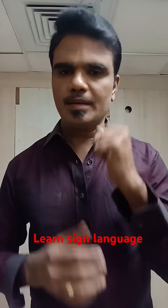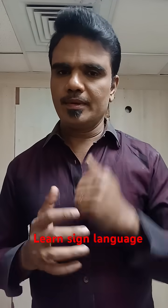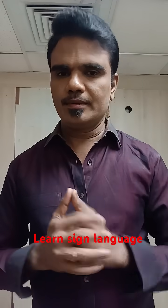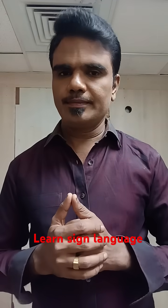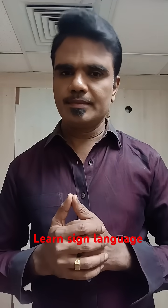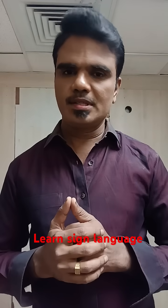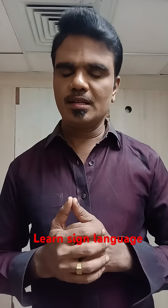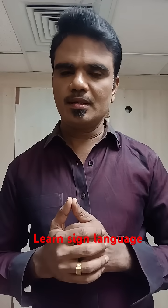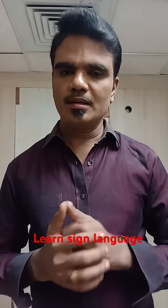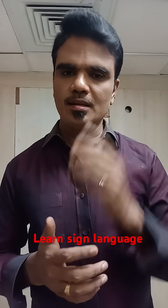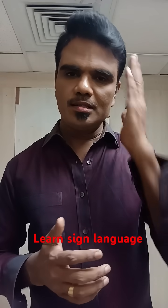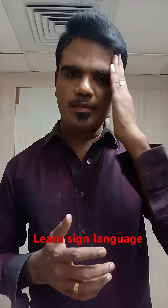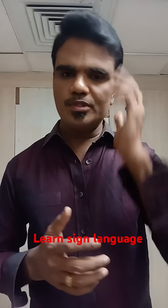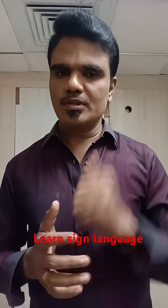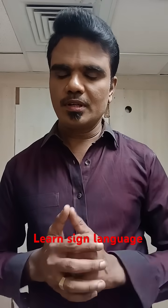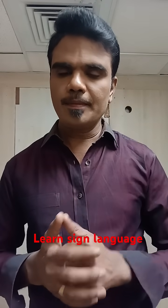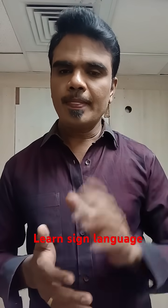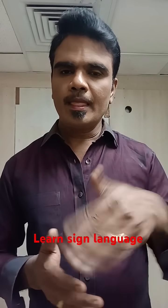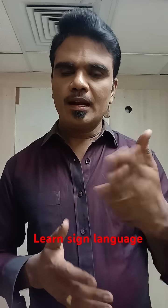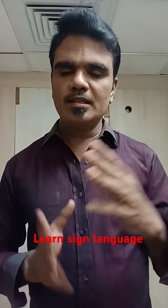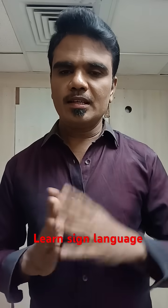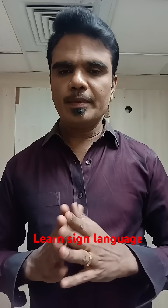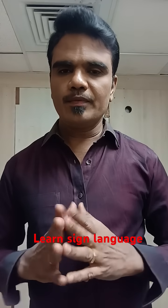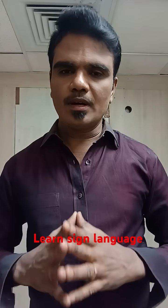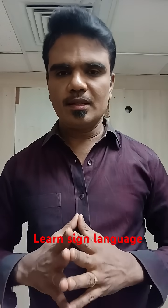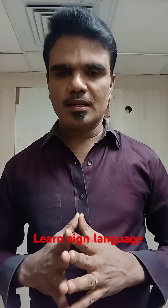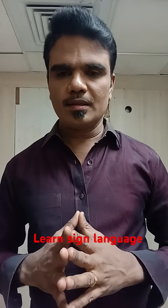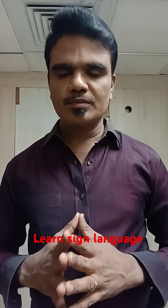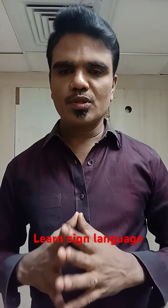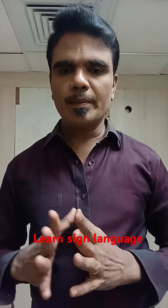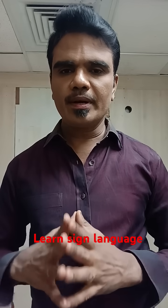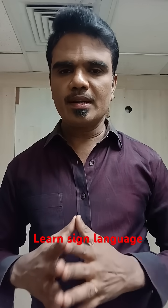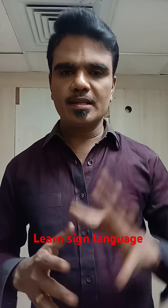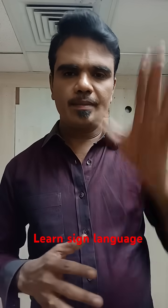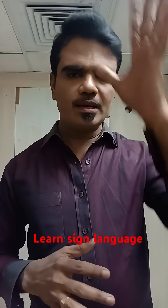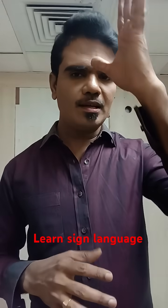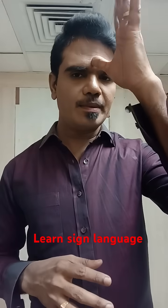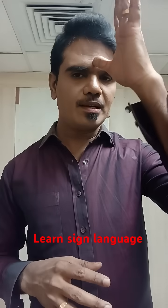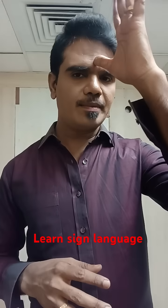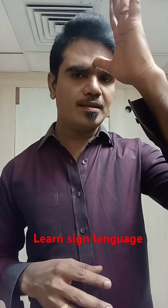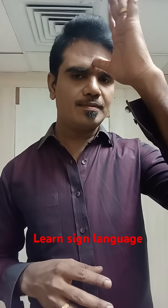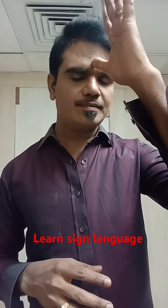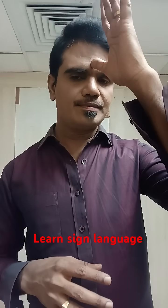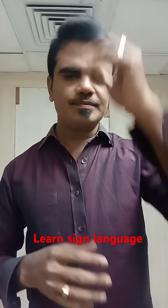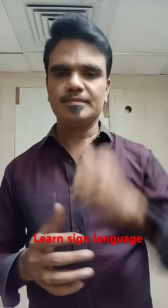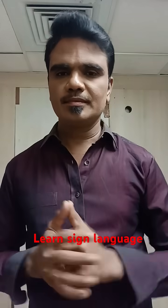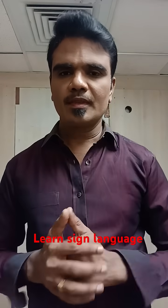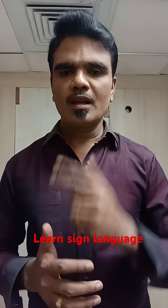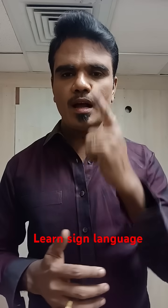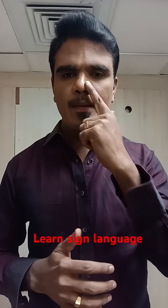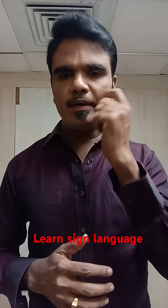காமிக்கணும். சரிங்களா? ஞாபகம் வச்சுக்கோங்க. அடுத்தது என்ன, இப்போ ஃபாதர். ஸோ அப்பாவுக்கு என்ன சைன் அப்படின்னா, இங்கே பாருங்கள் இப்படி. அம்மாவுக்கு